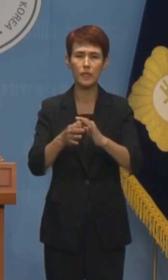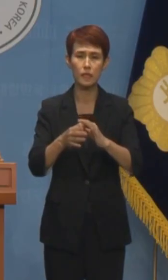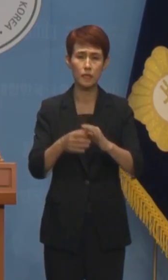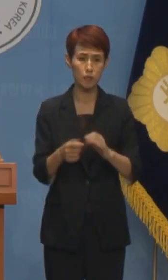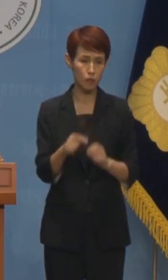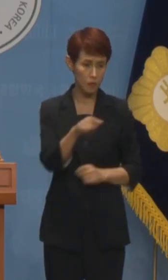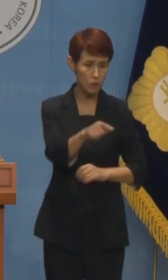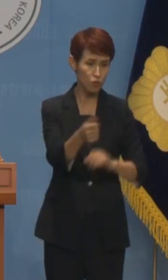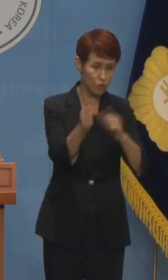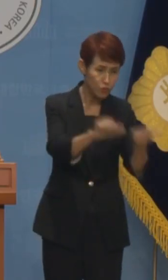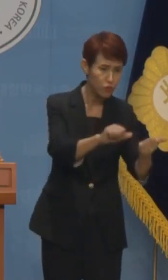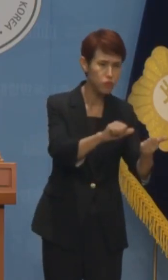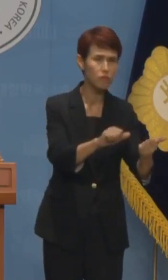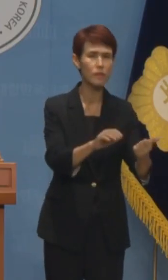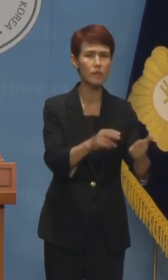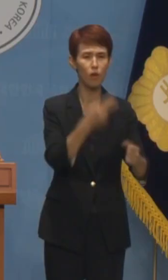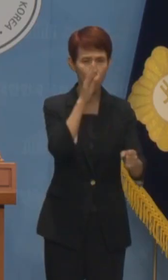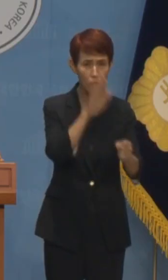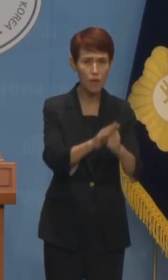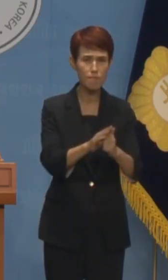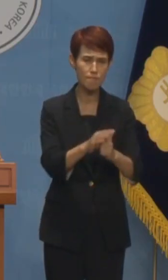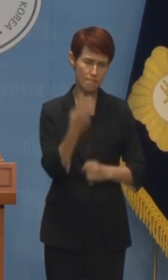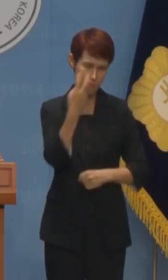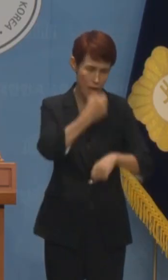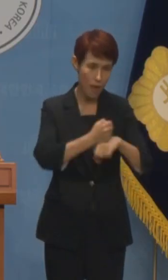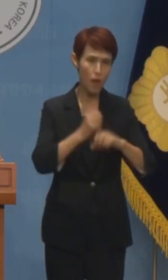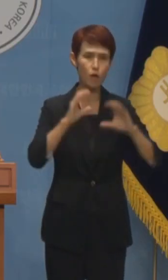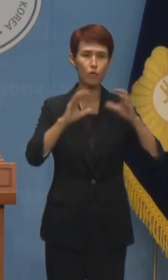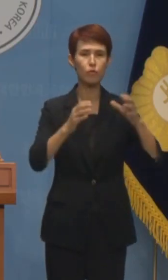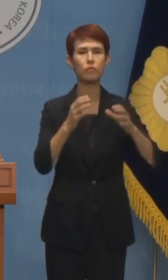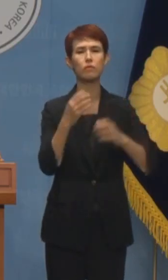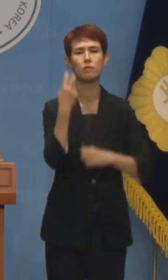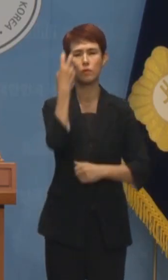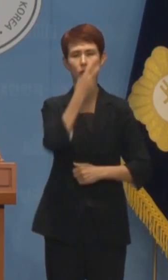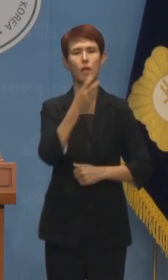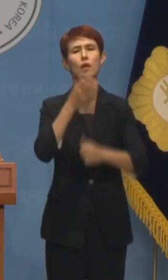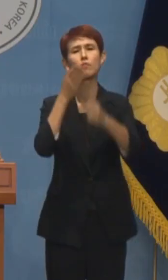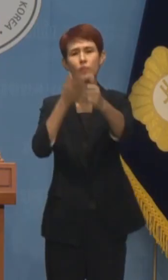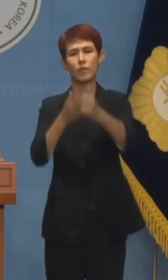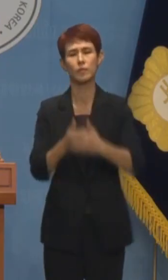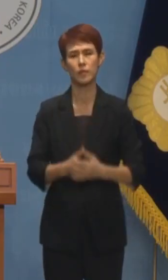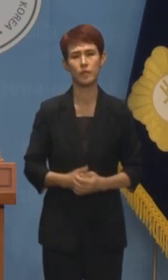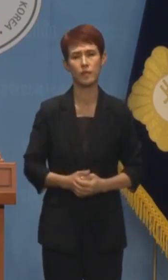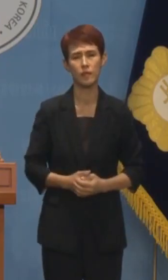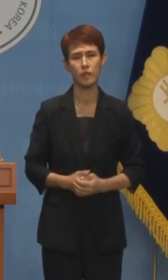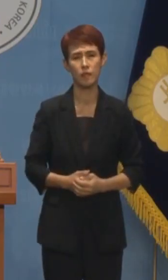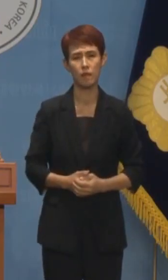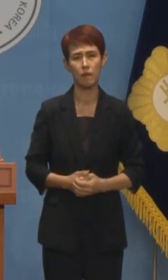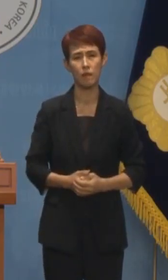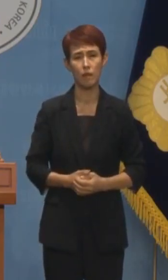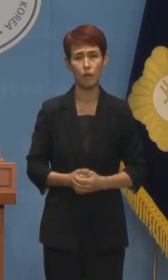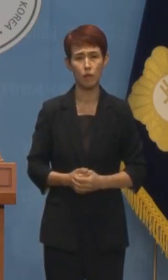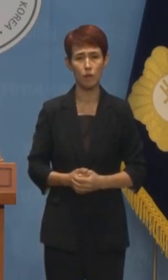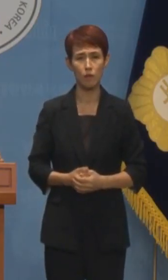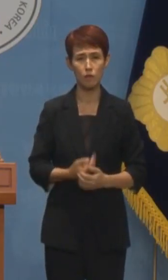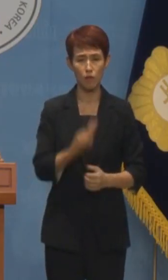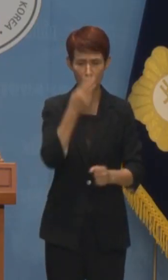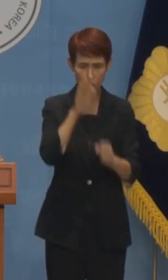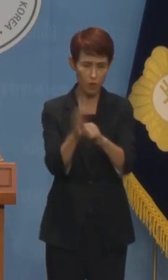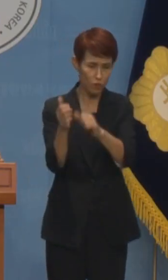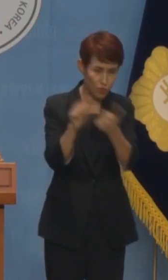억울한 죽음의 진상을 밝히는 국정조사를 해 주십시오. 억울하게 희생된